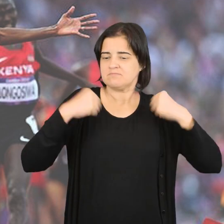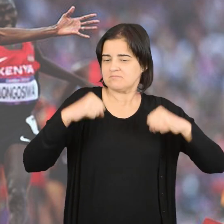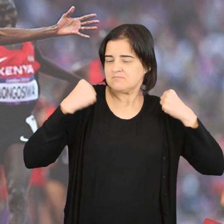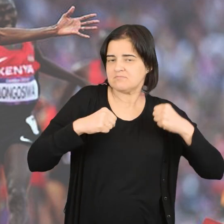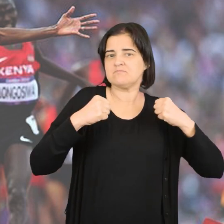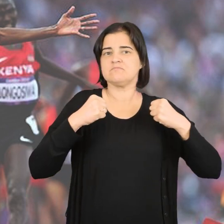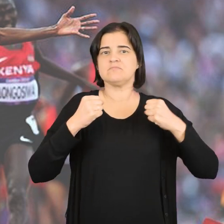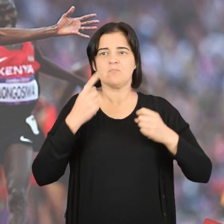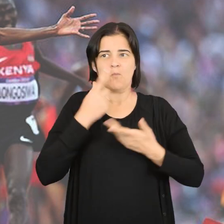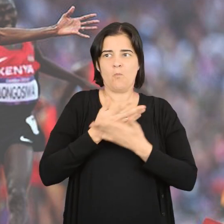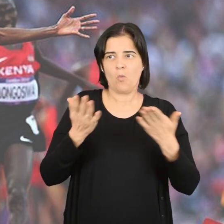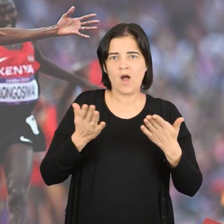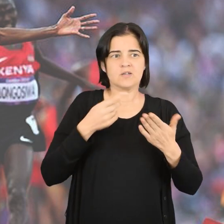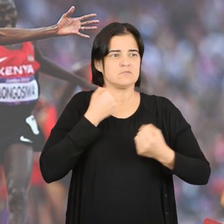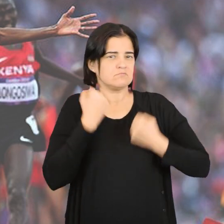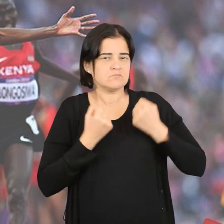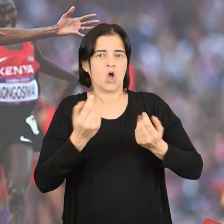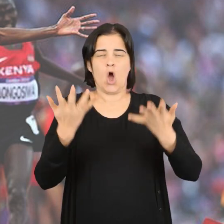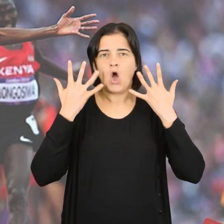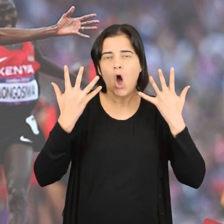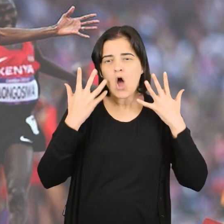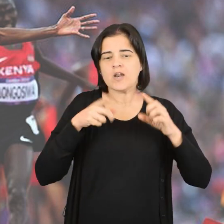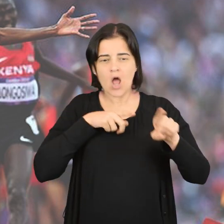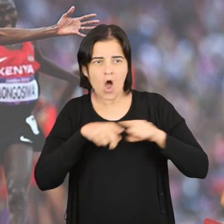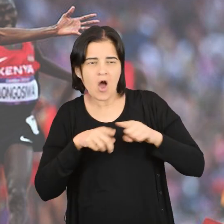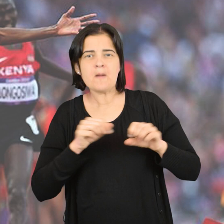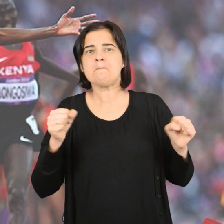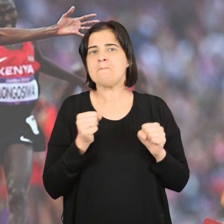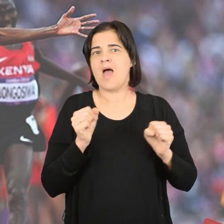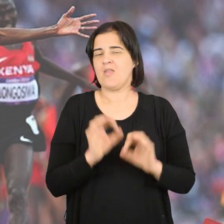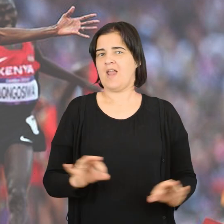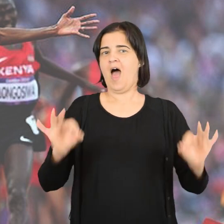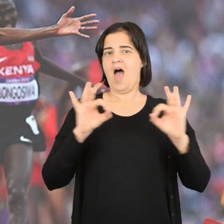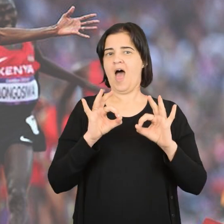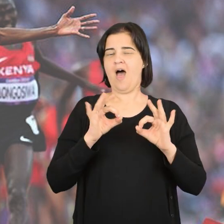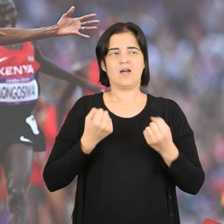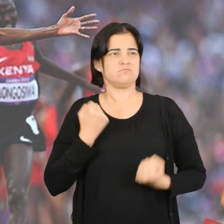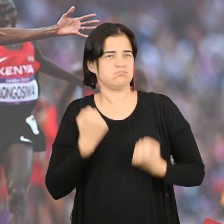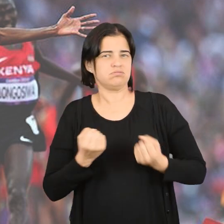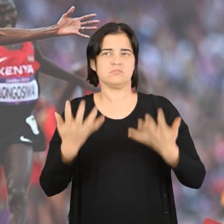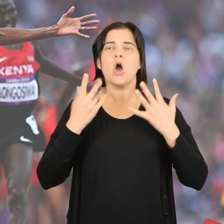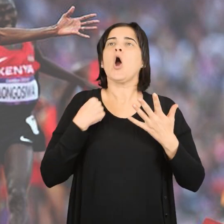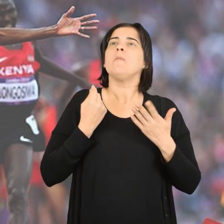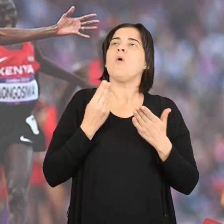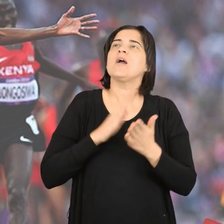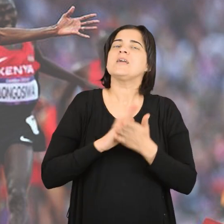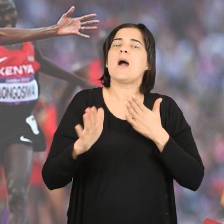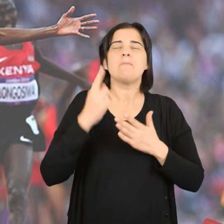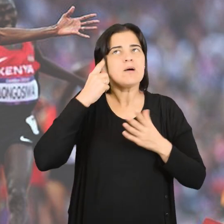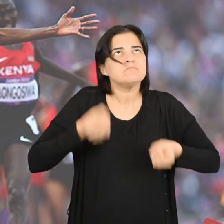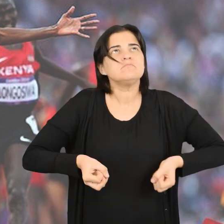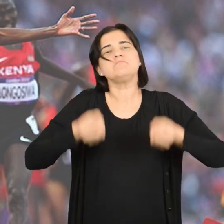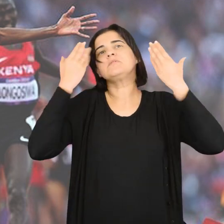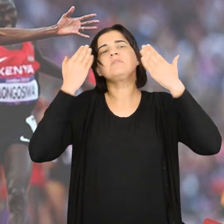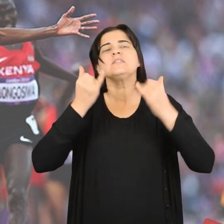a través del deporte y la actividad física corriendo no sentía miedo